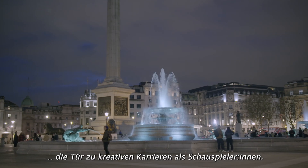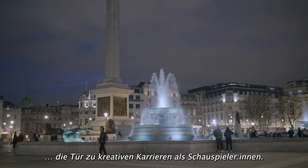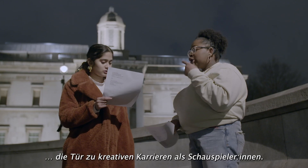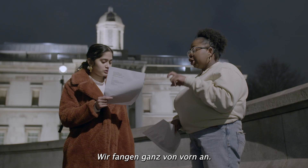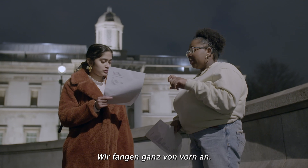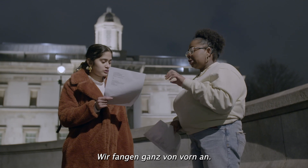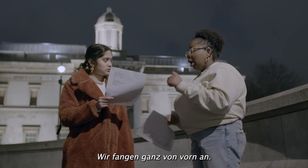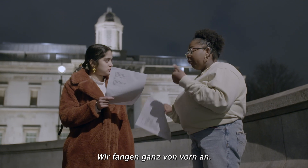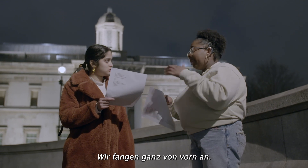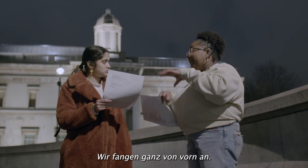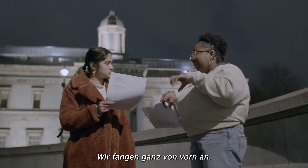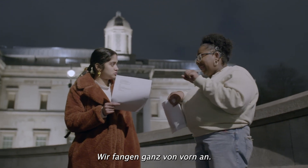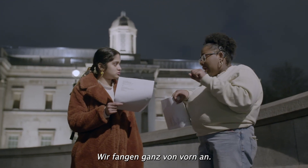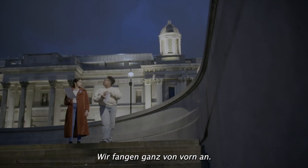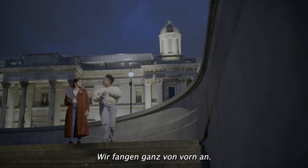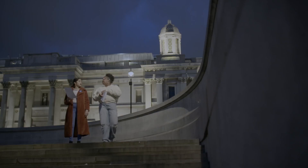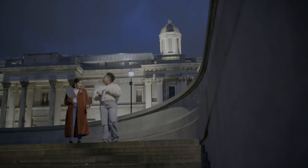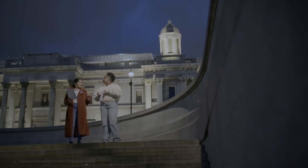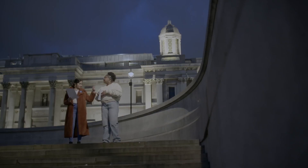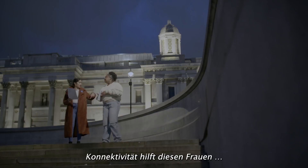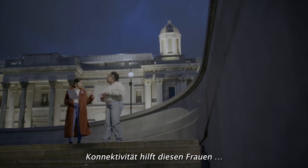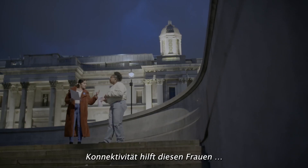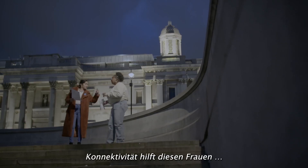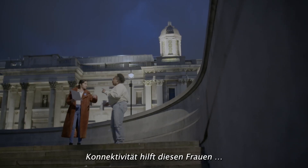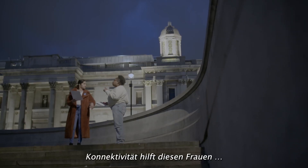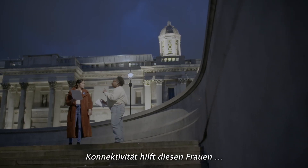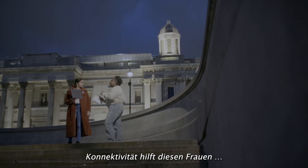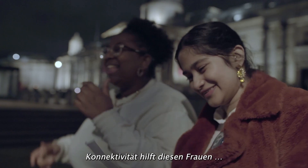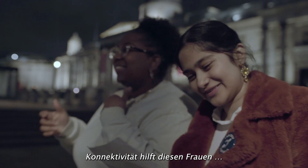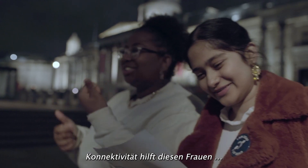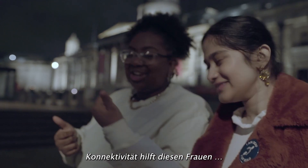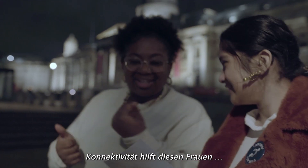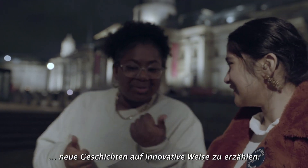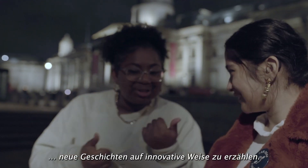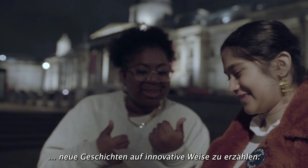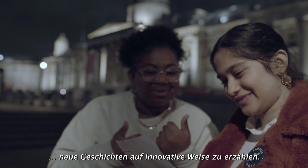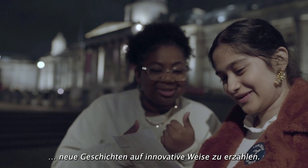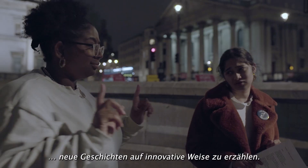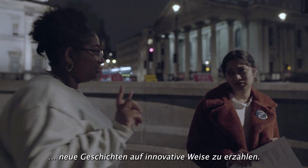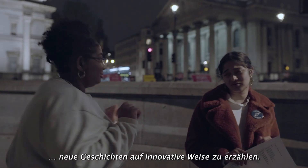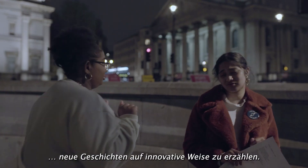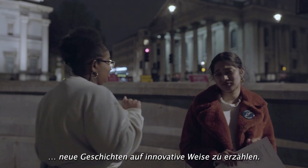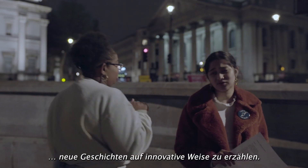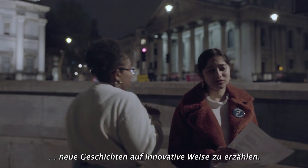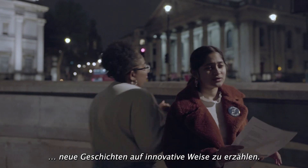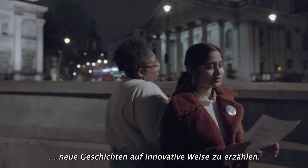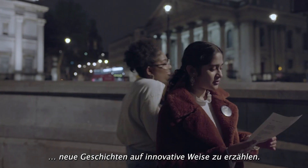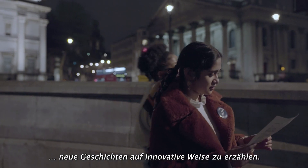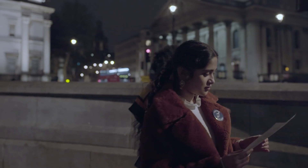What we're gonna do is start from the beginning. Konnektivität hilft diesen Frauen, neue Geschichten auf innovative Weise zu erzählen.